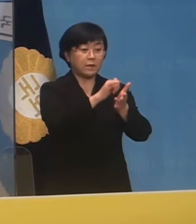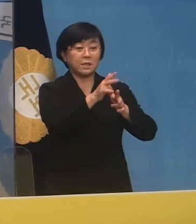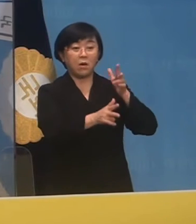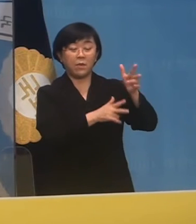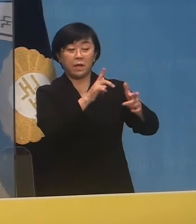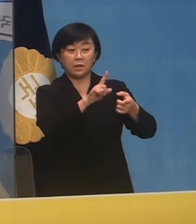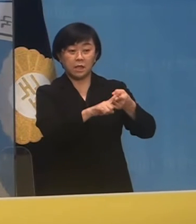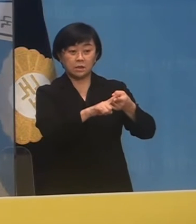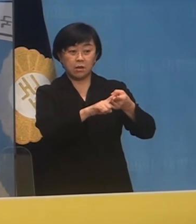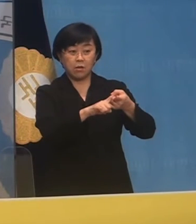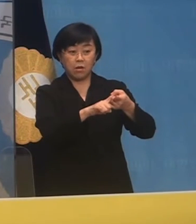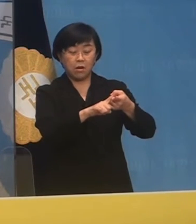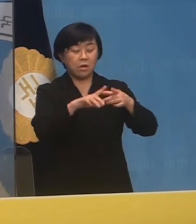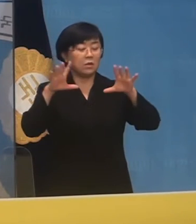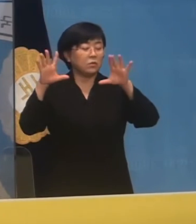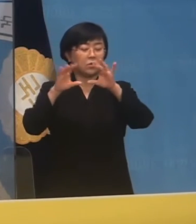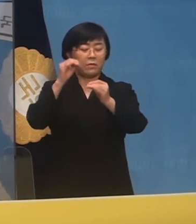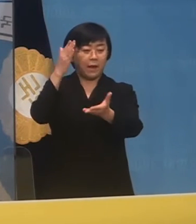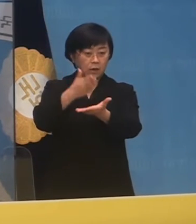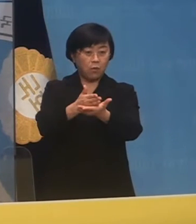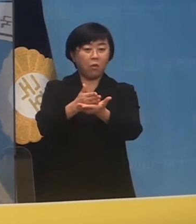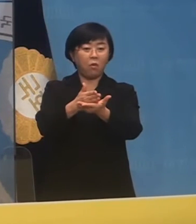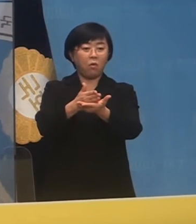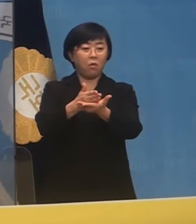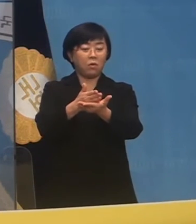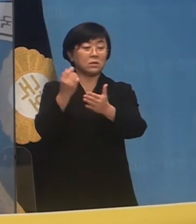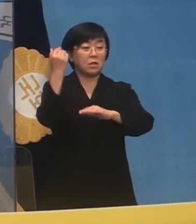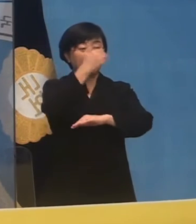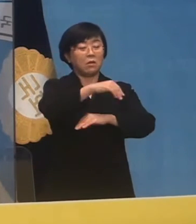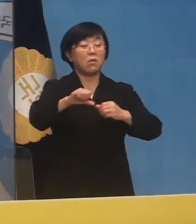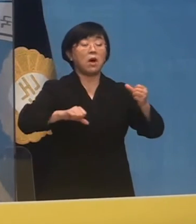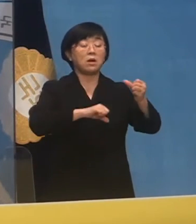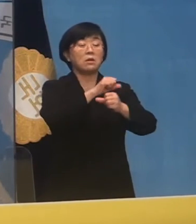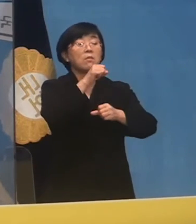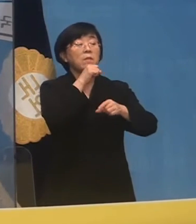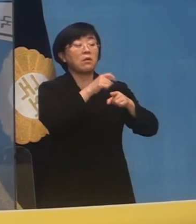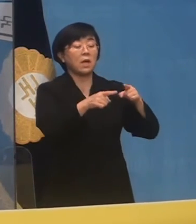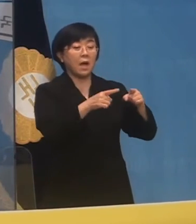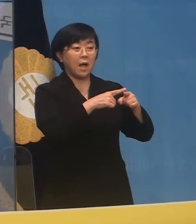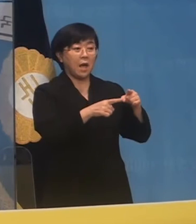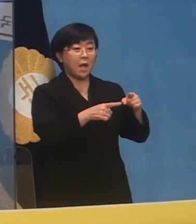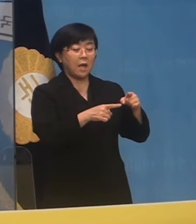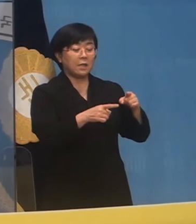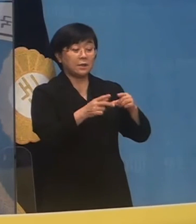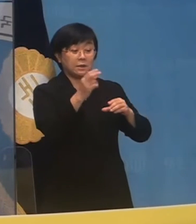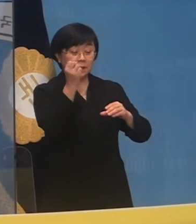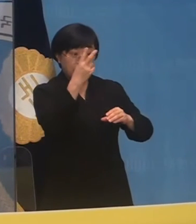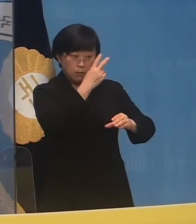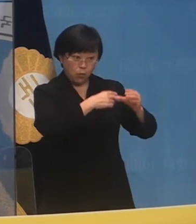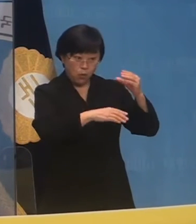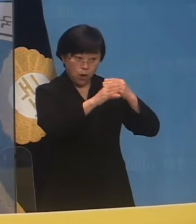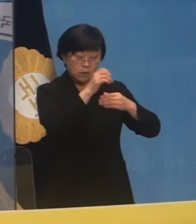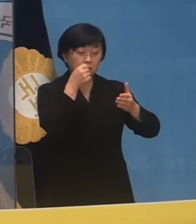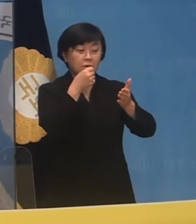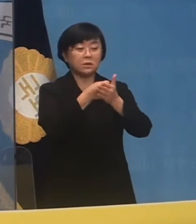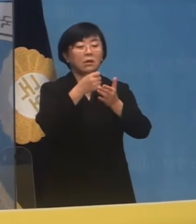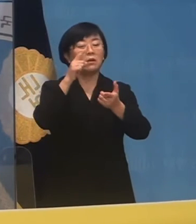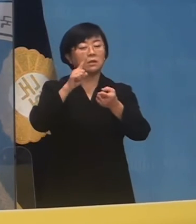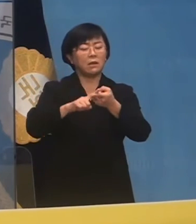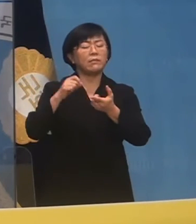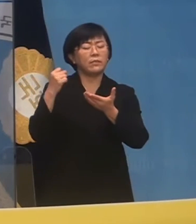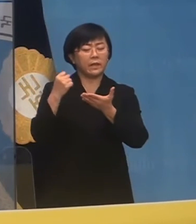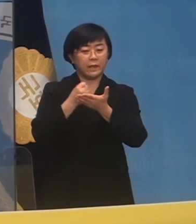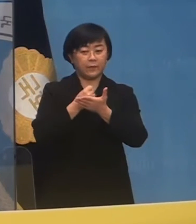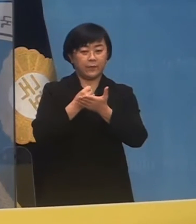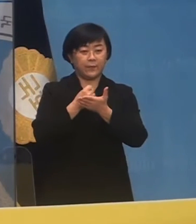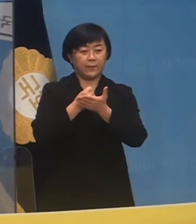대하여 부정의가 아닌 전략 환경영향평가서 재보완을 결정한 것에